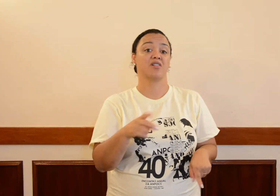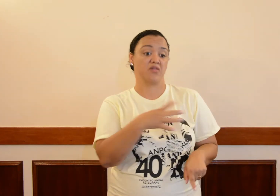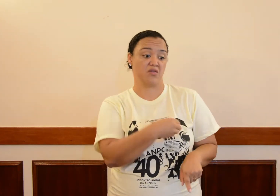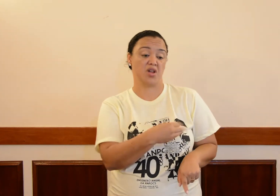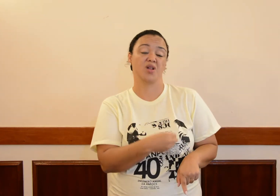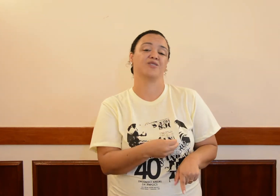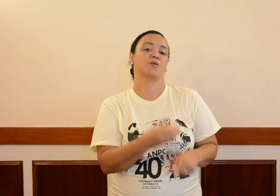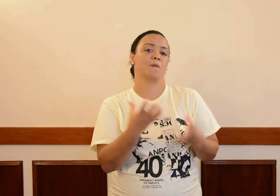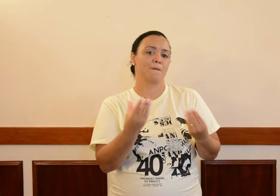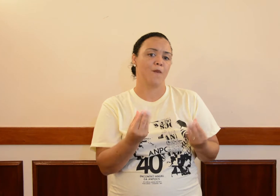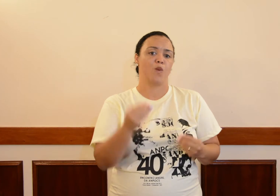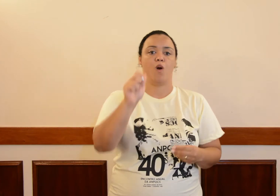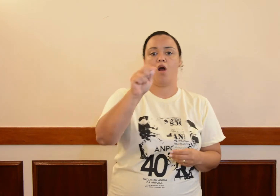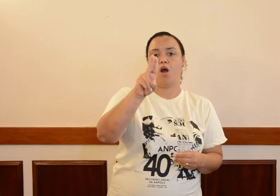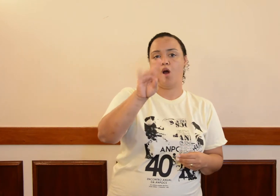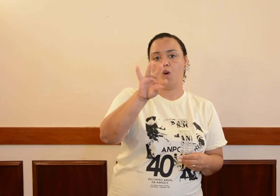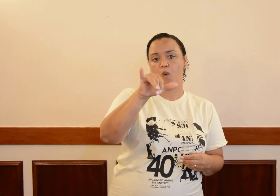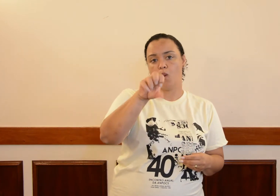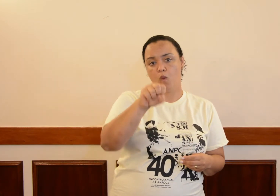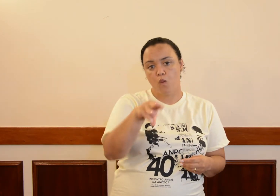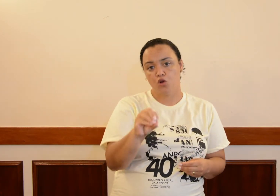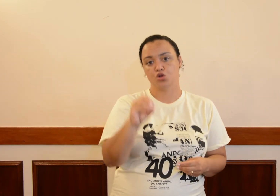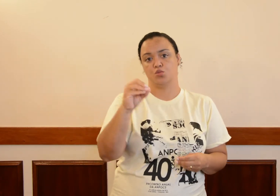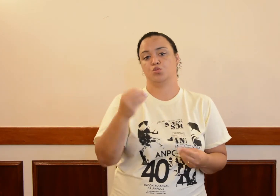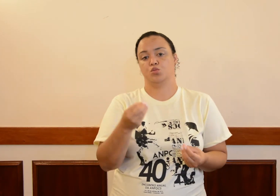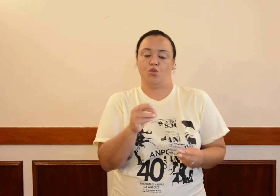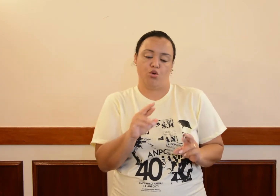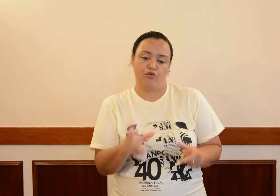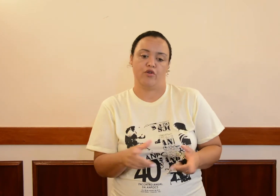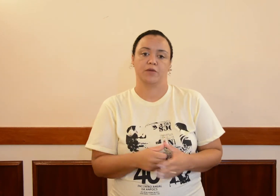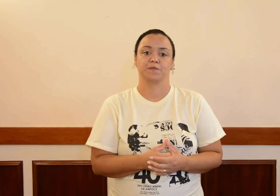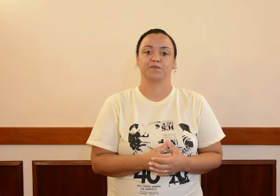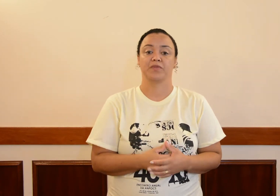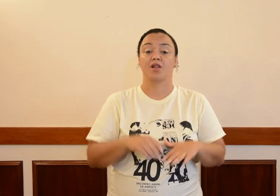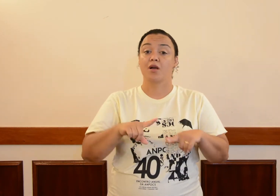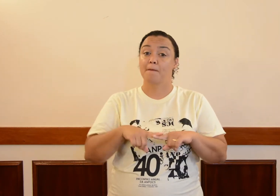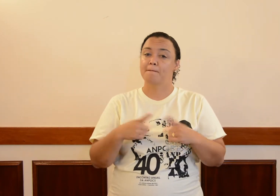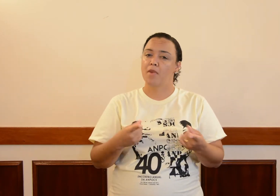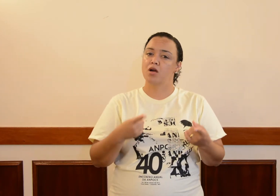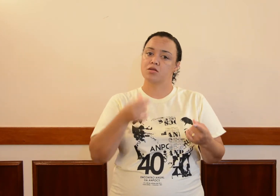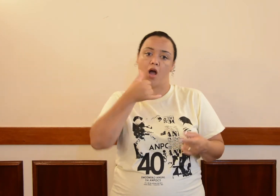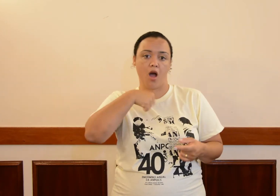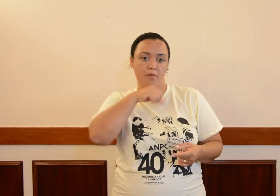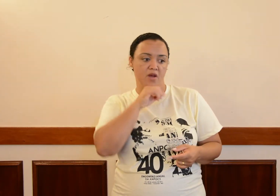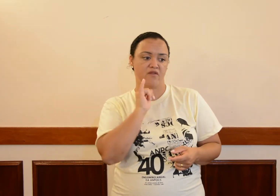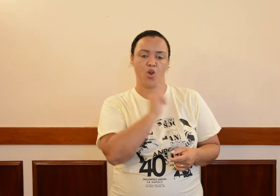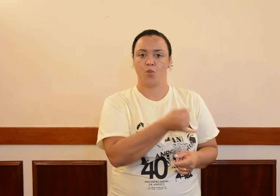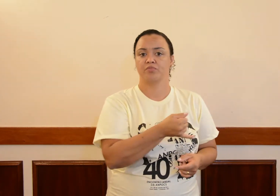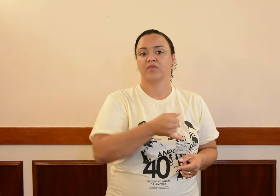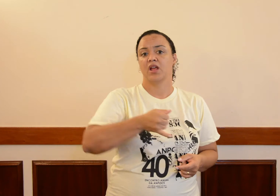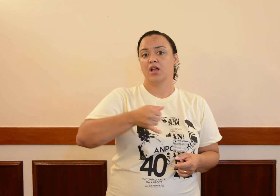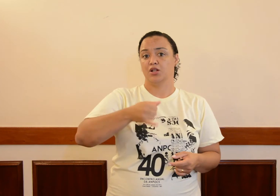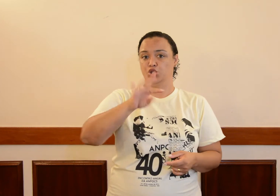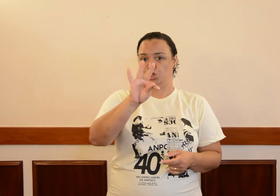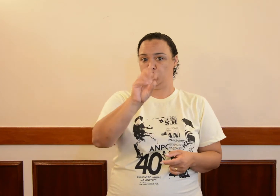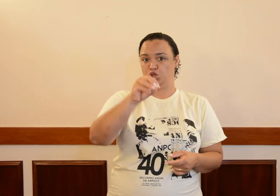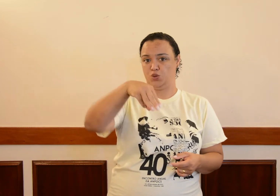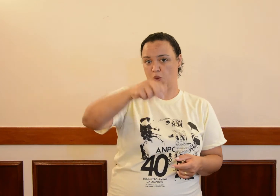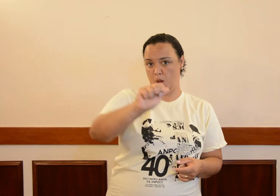vida autônoma. Segundo sua mãe, quando Tomás era pequeno, tudo era normal. Mas depois de um tempo, os pais foram notando uma